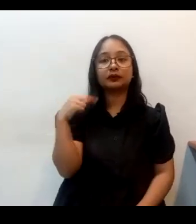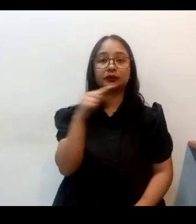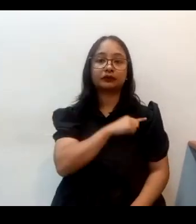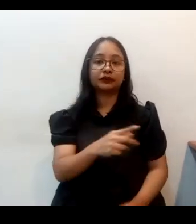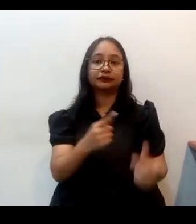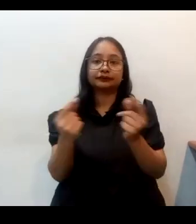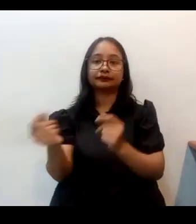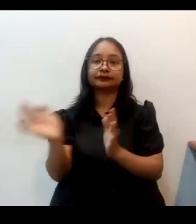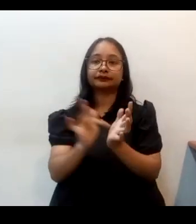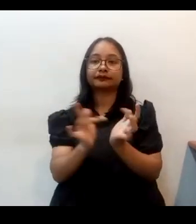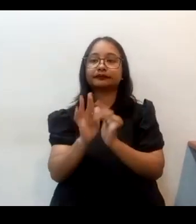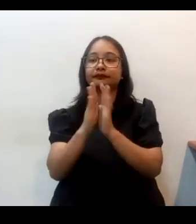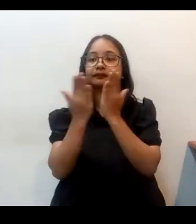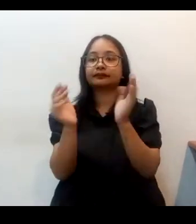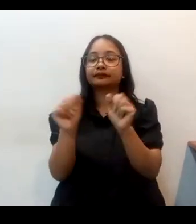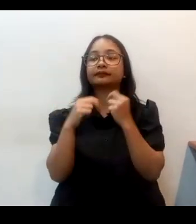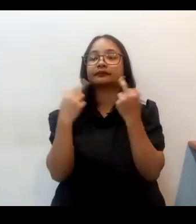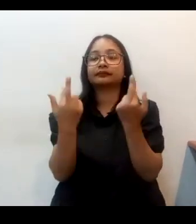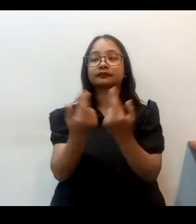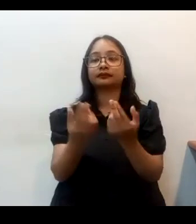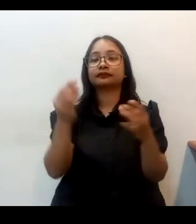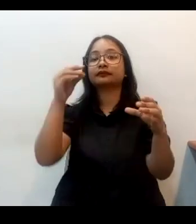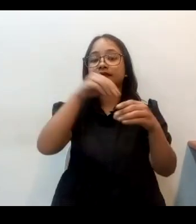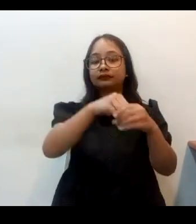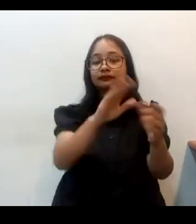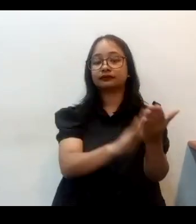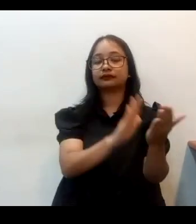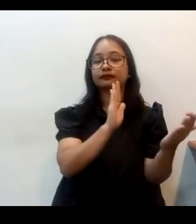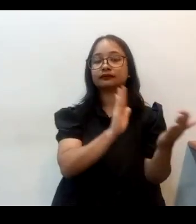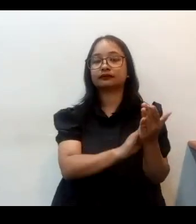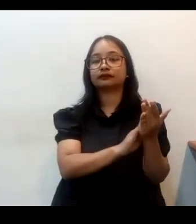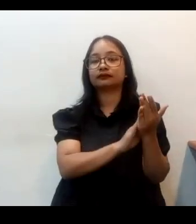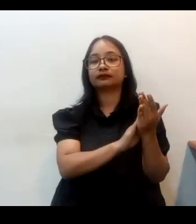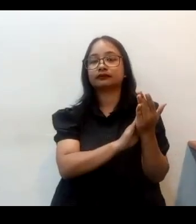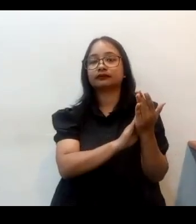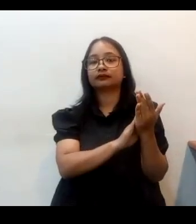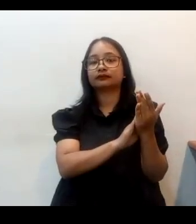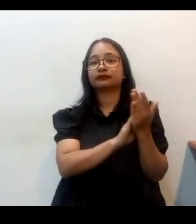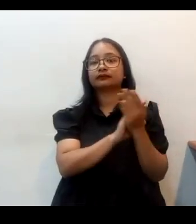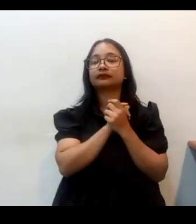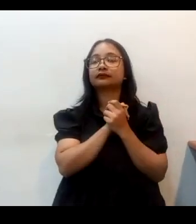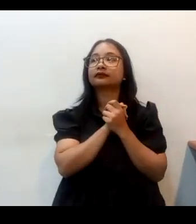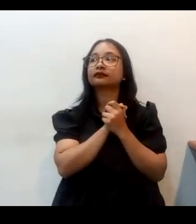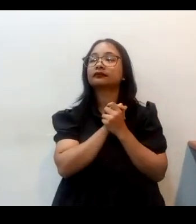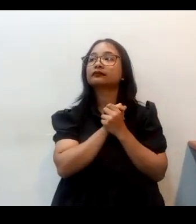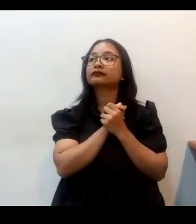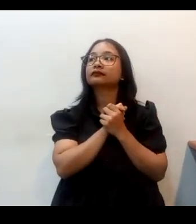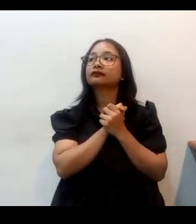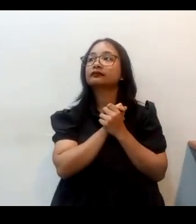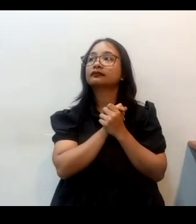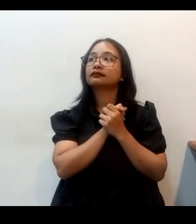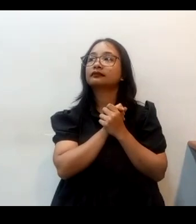namin siya, sabi po niya na kailan namin ibibigay yung letra at kailan isasagawa yung Bible seminar doon sa paaralan na yun.